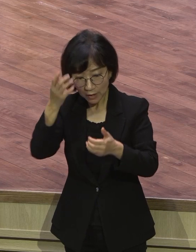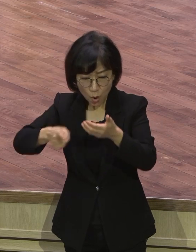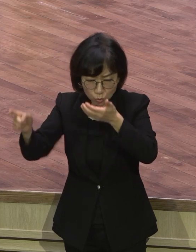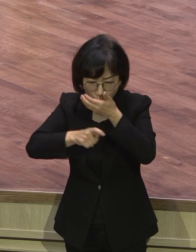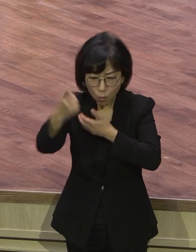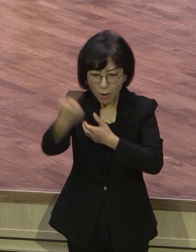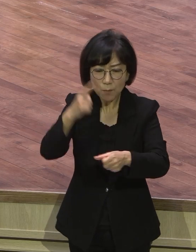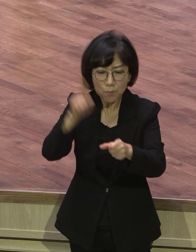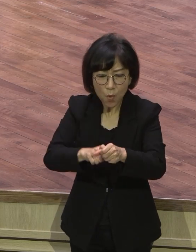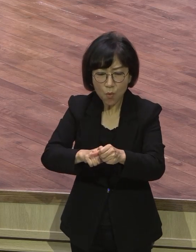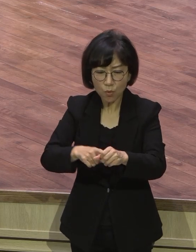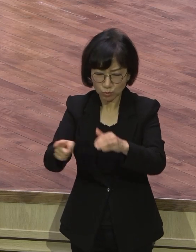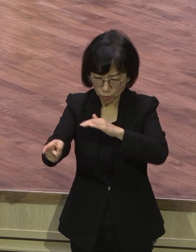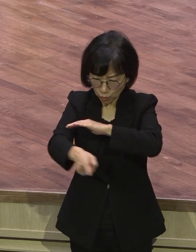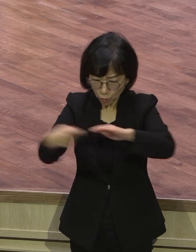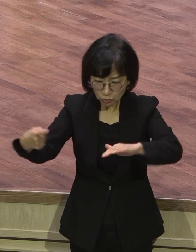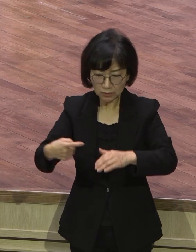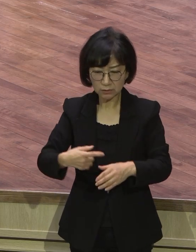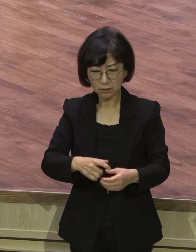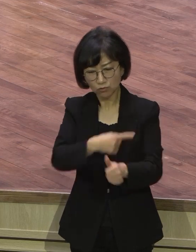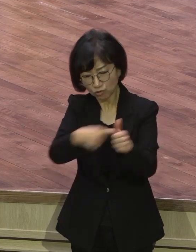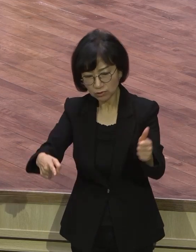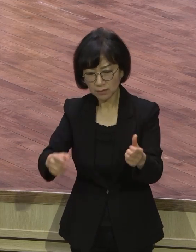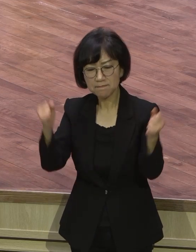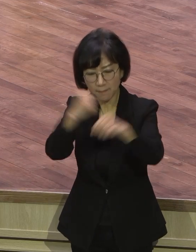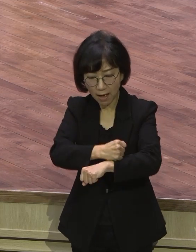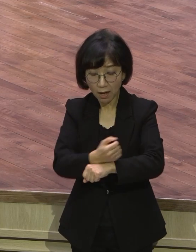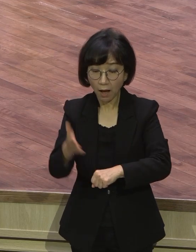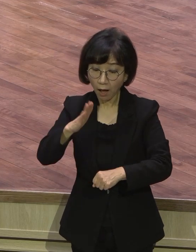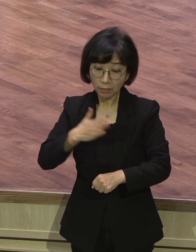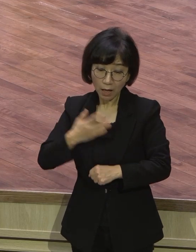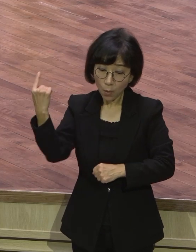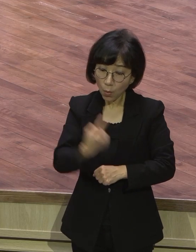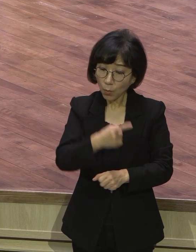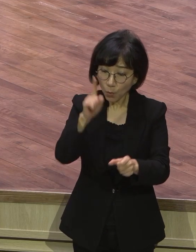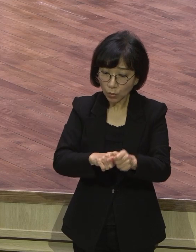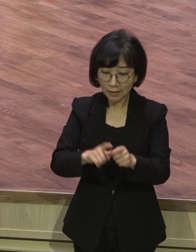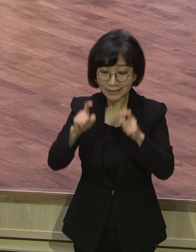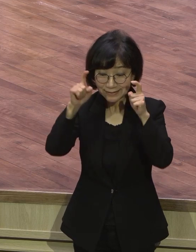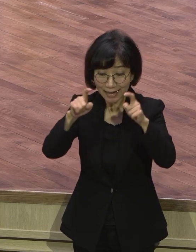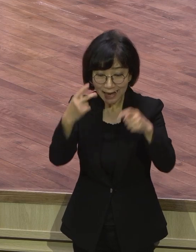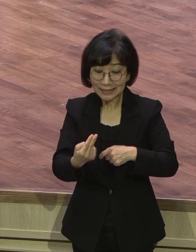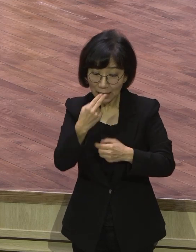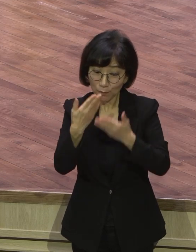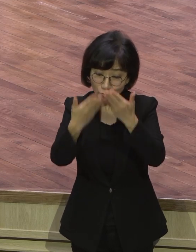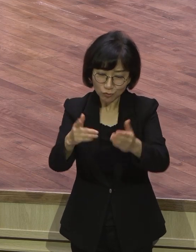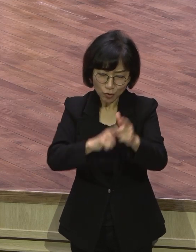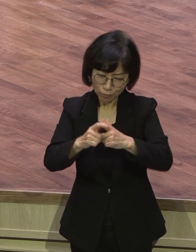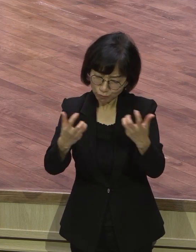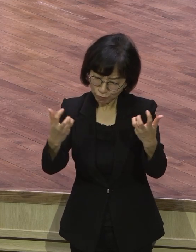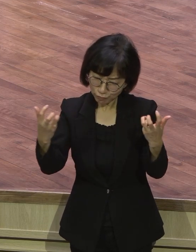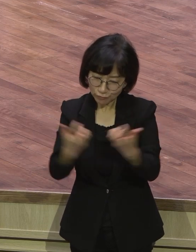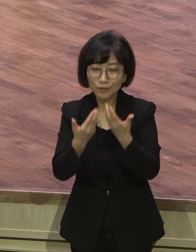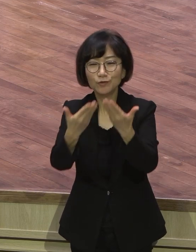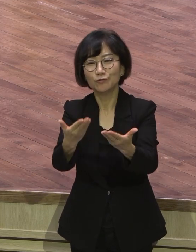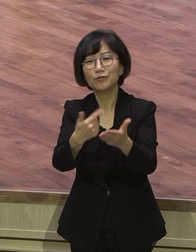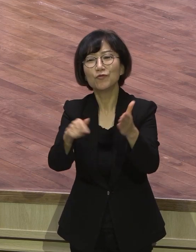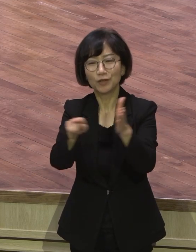죽이고 멸망시키는 것 뿐이오. 내가 온 것은 양으로 생명을 얻게 하고 더 풍성히 얻게 하라는 것이라.